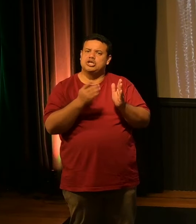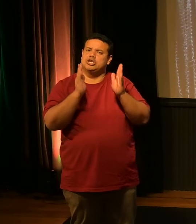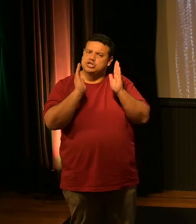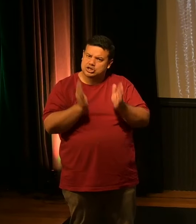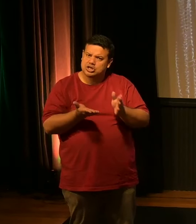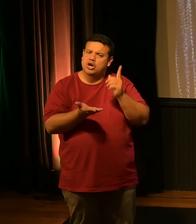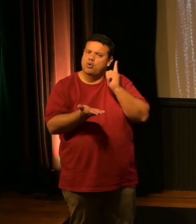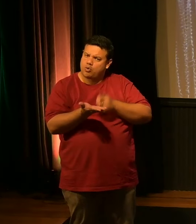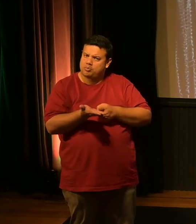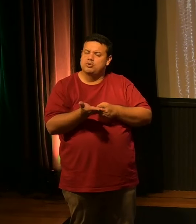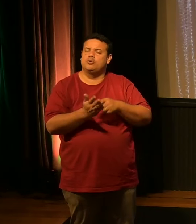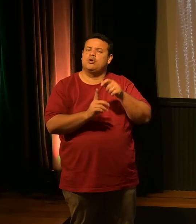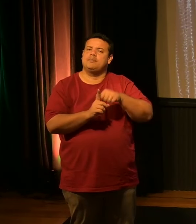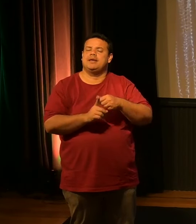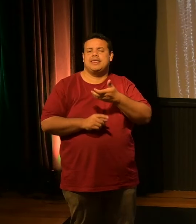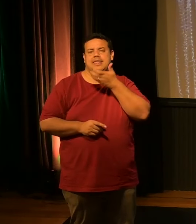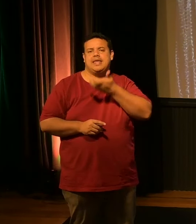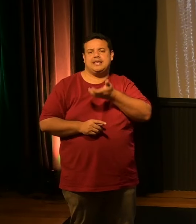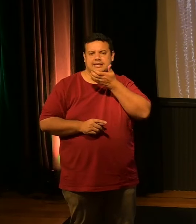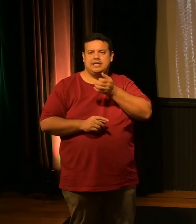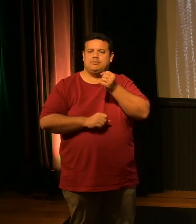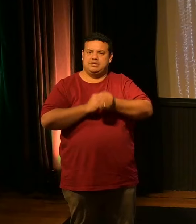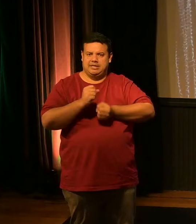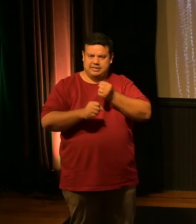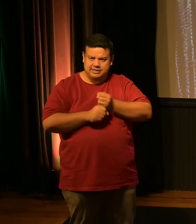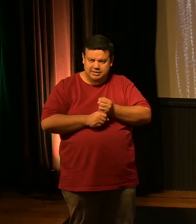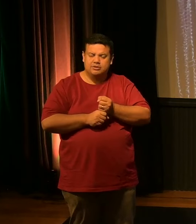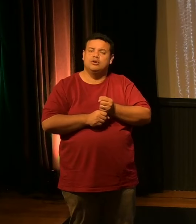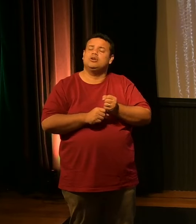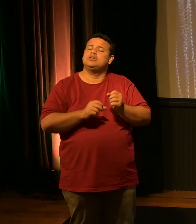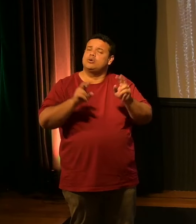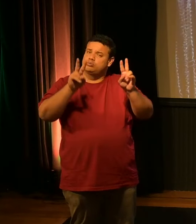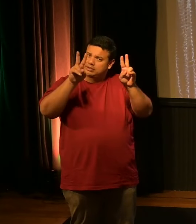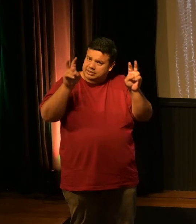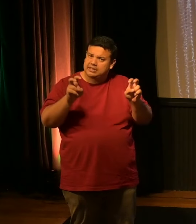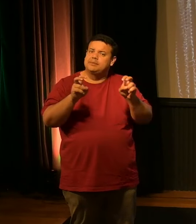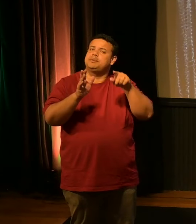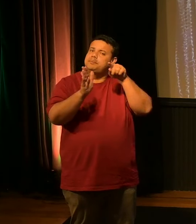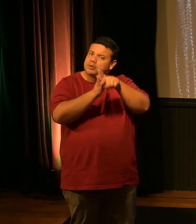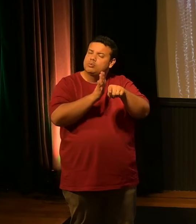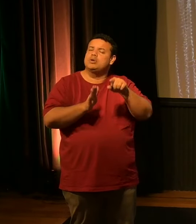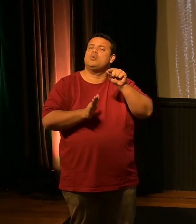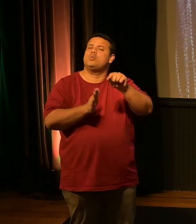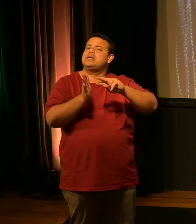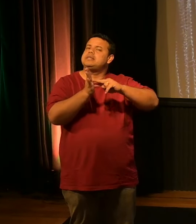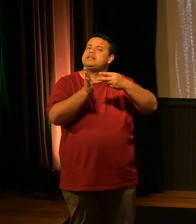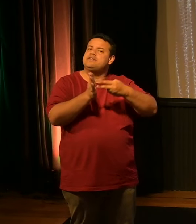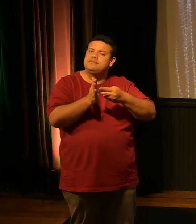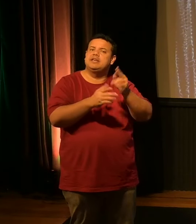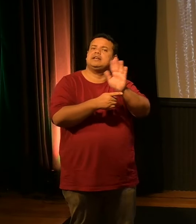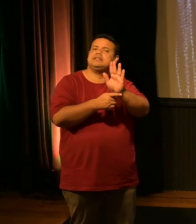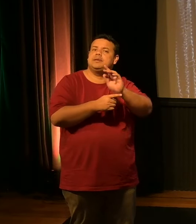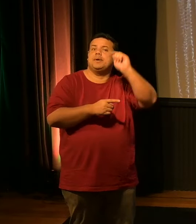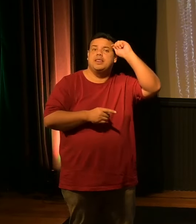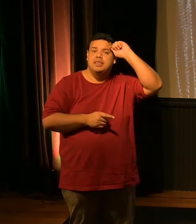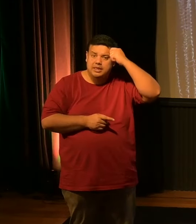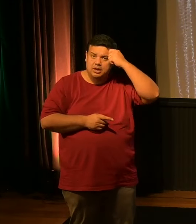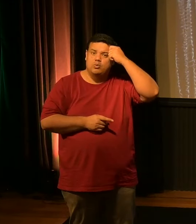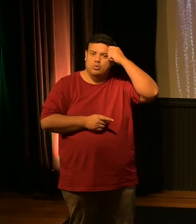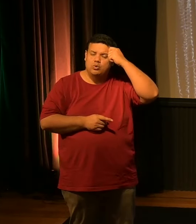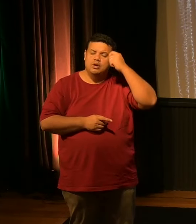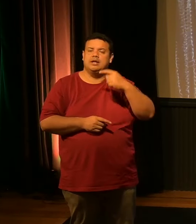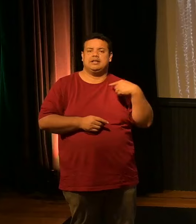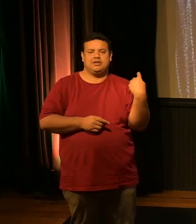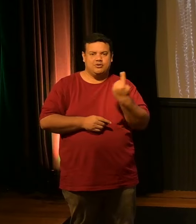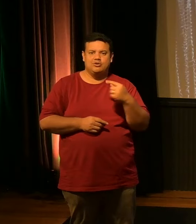para dezembro desse ano, elas tocam isso, né? Essa pergunta, o que é cinema negro, então? E a gente está aqui também